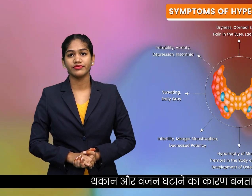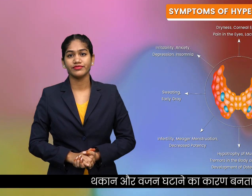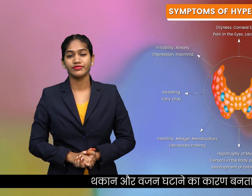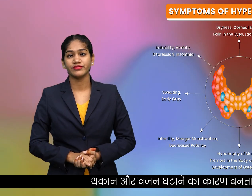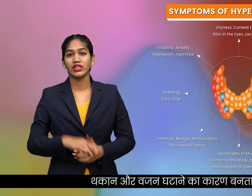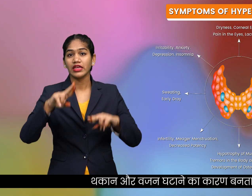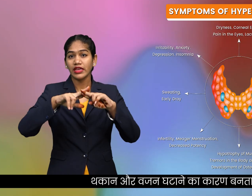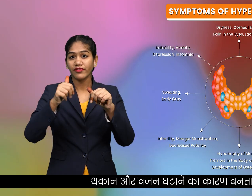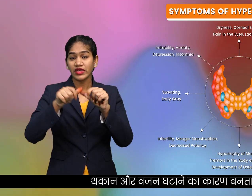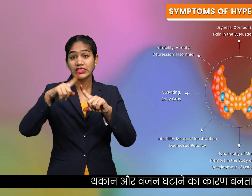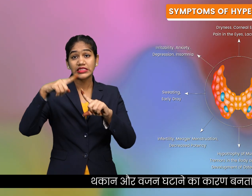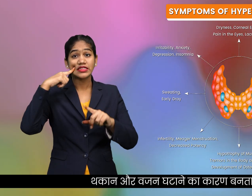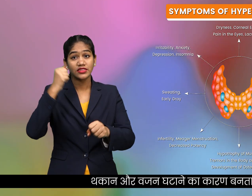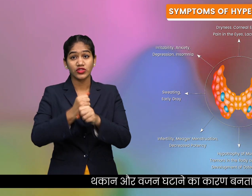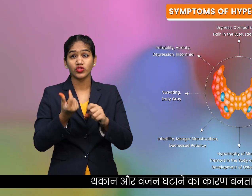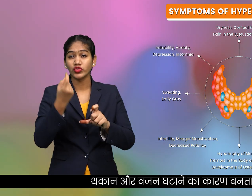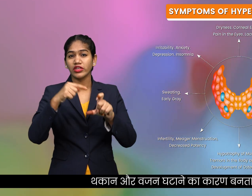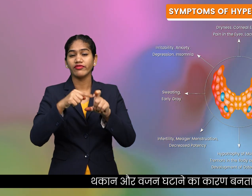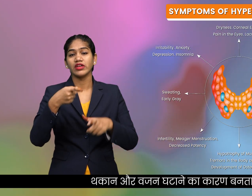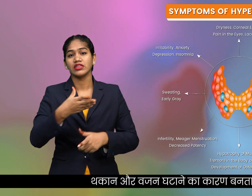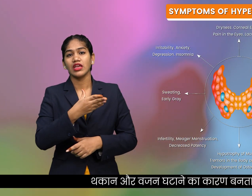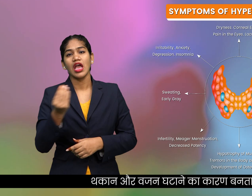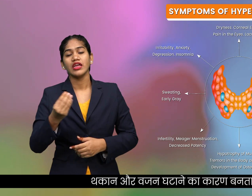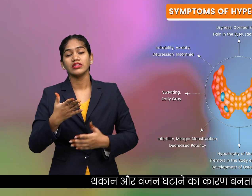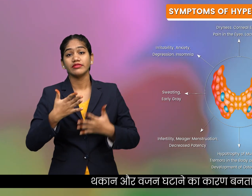कारण बनता है।